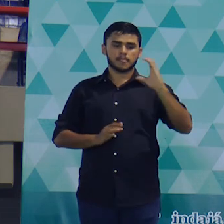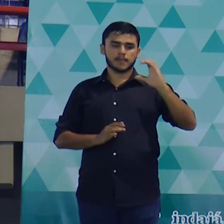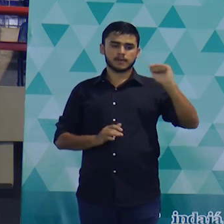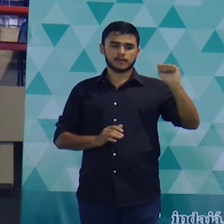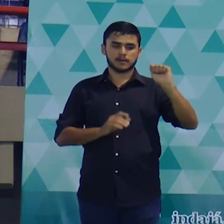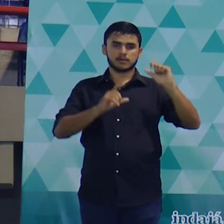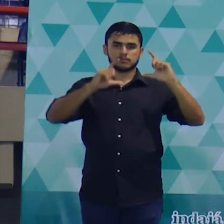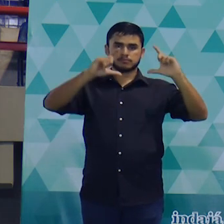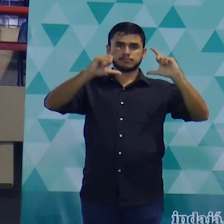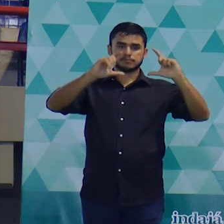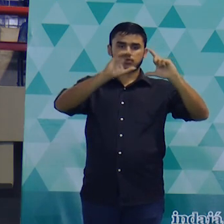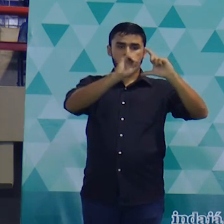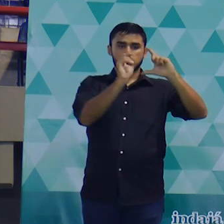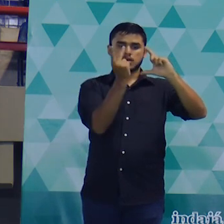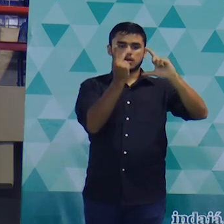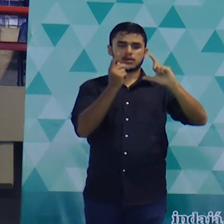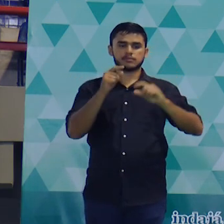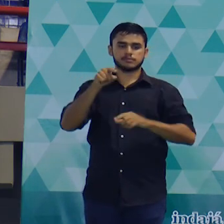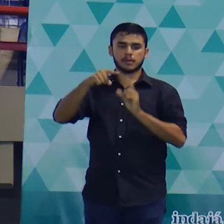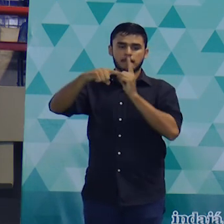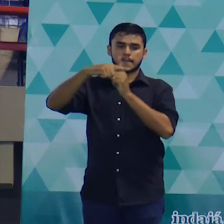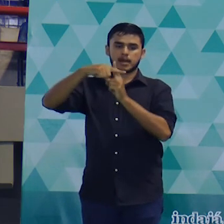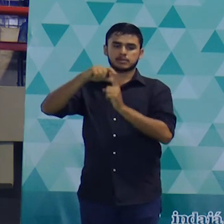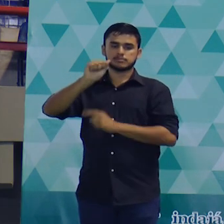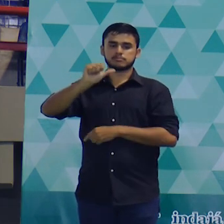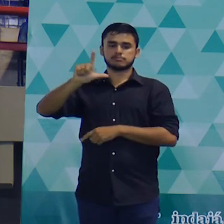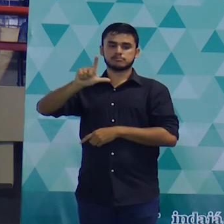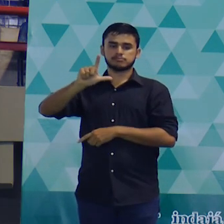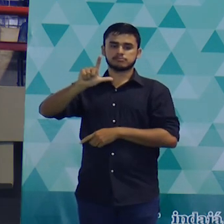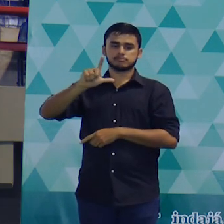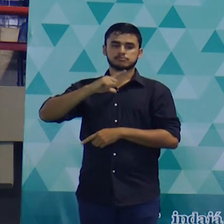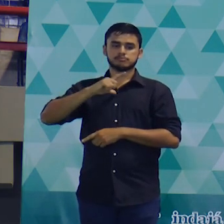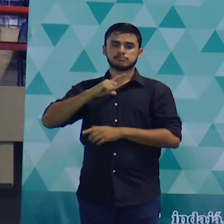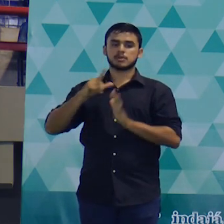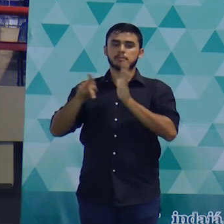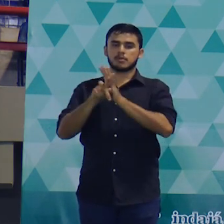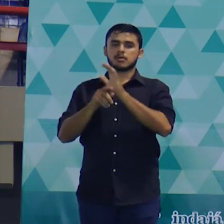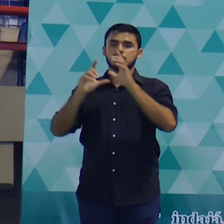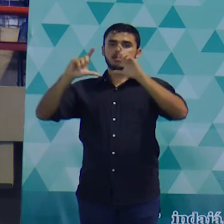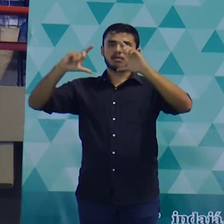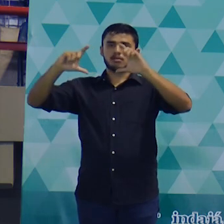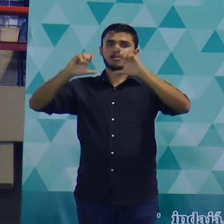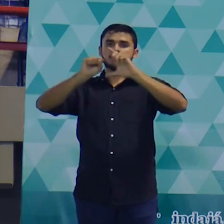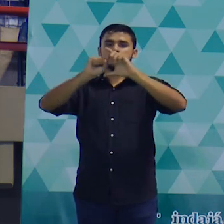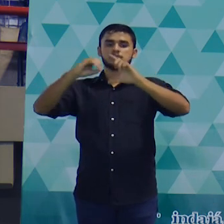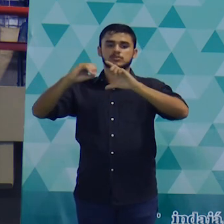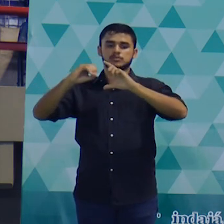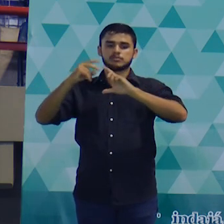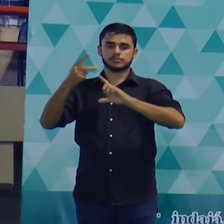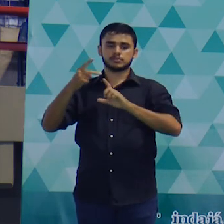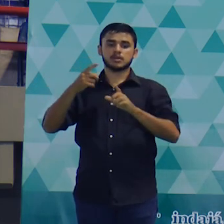alumínio e essa reação vai produzir sulfato de cálcio e hidróxido de alumínio.